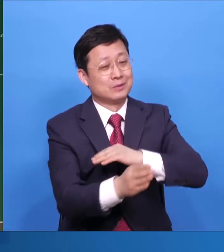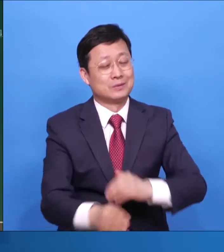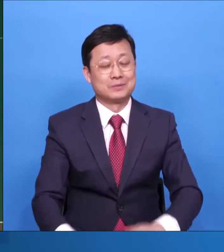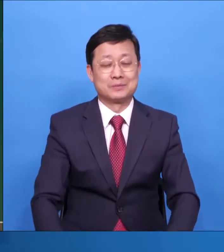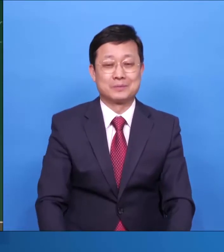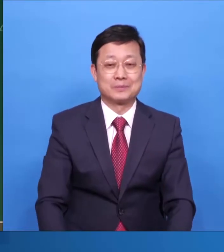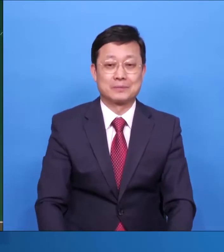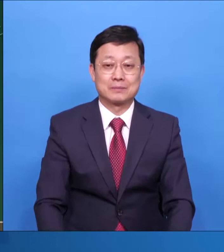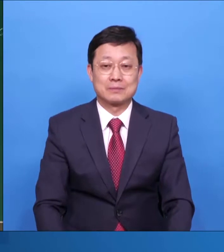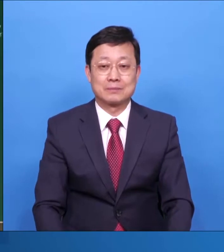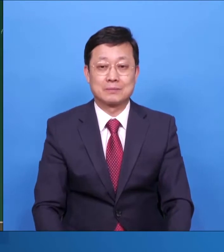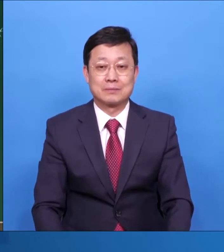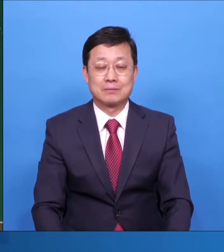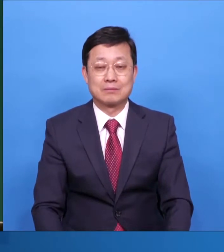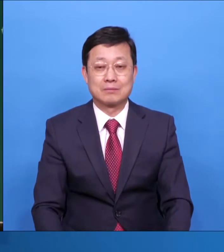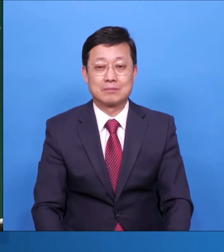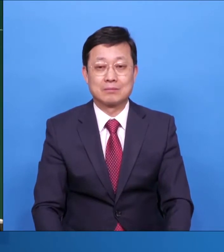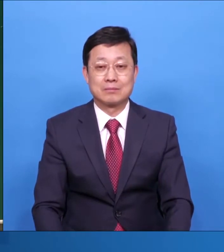이런 걸 듣고